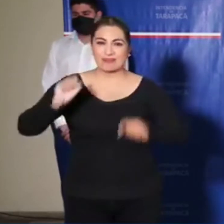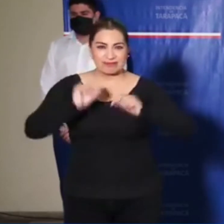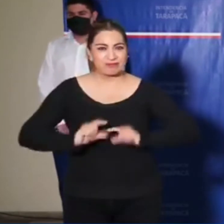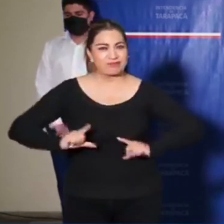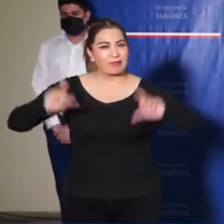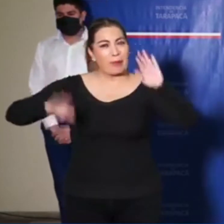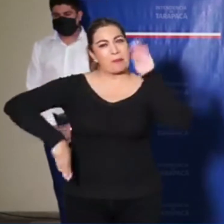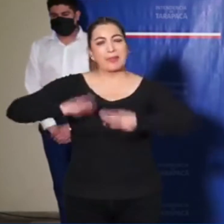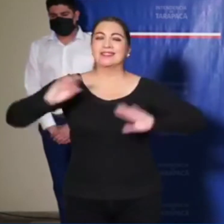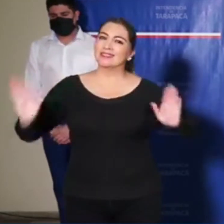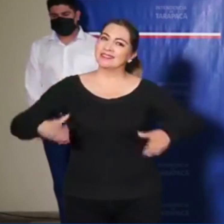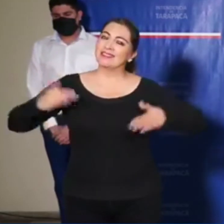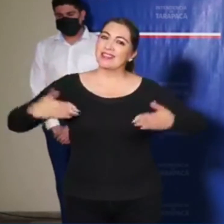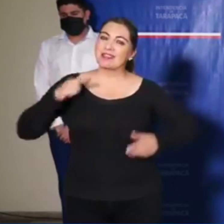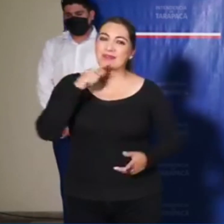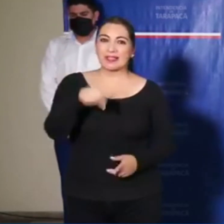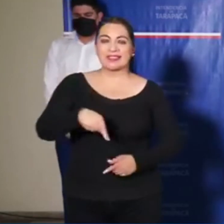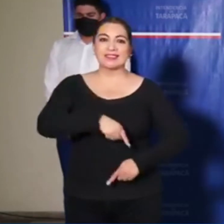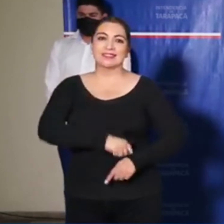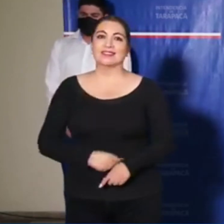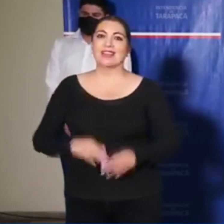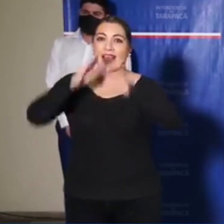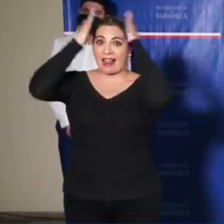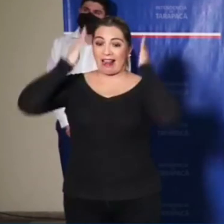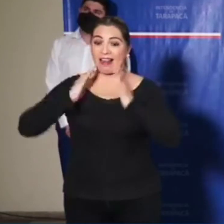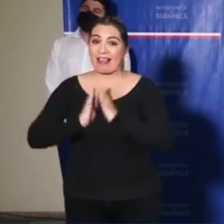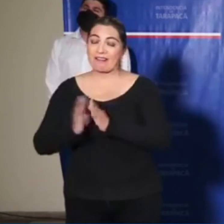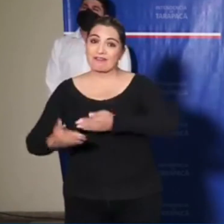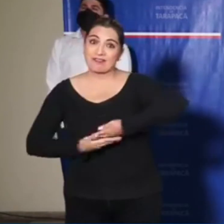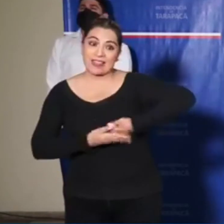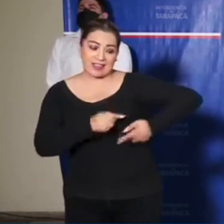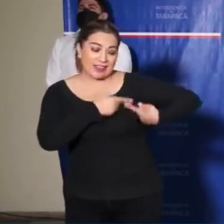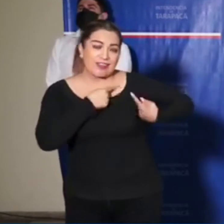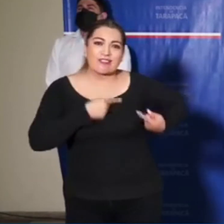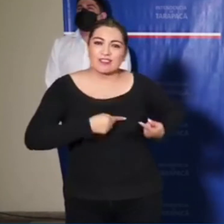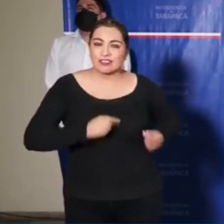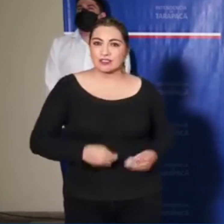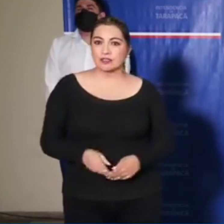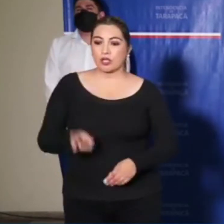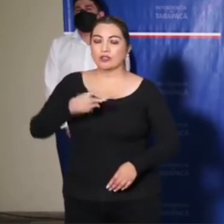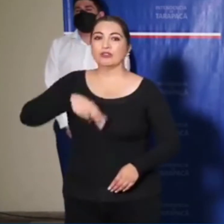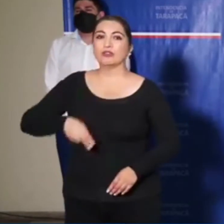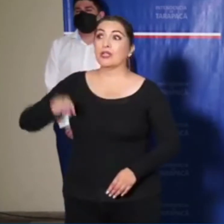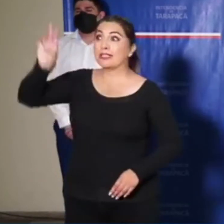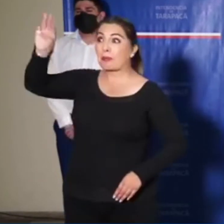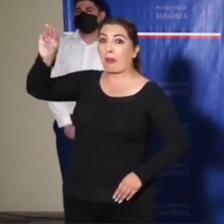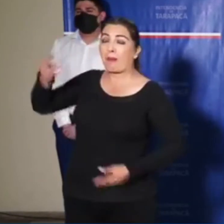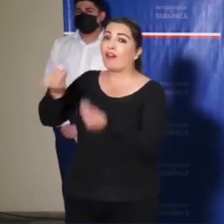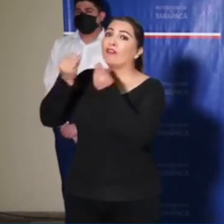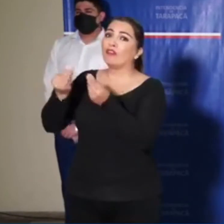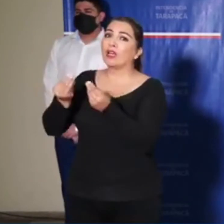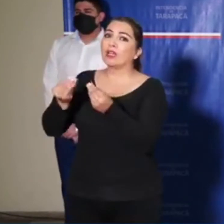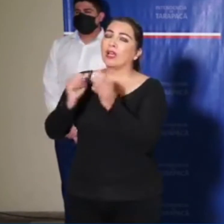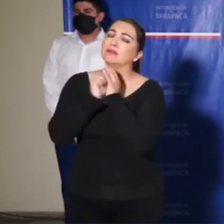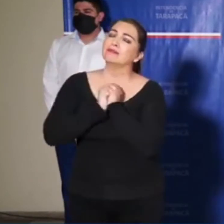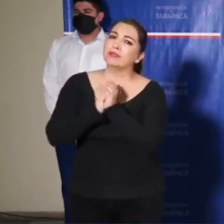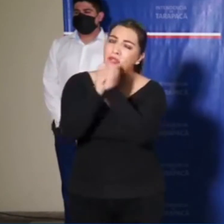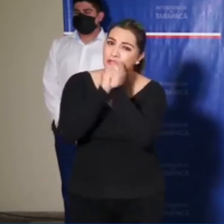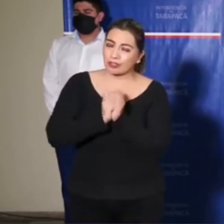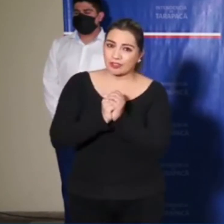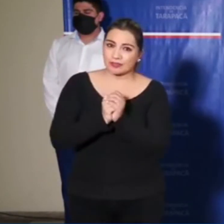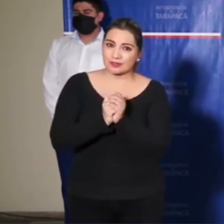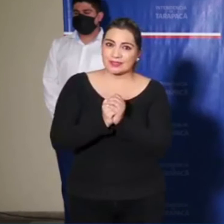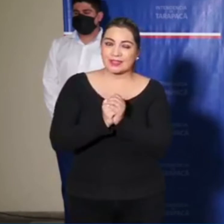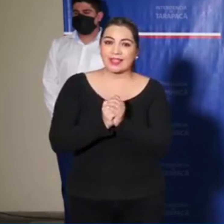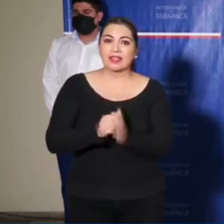más entusiasmo que nunca hasta el corazón de la Virgen, pidiendo que como buena madre ruegue por nosotros